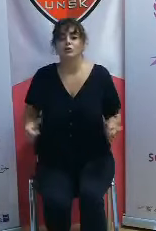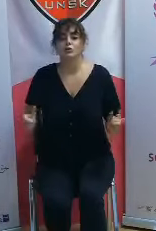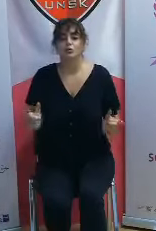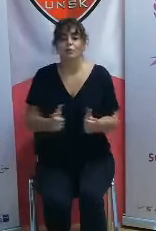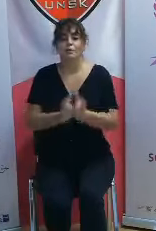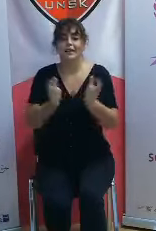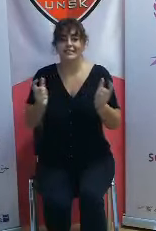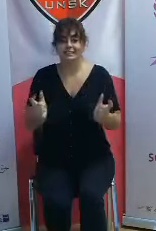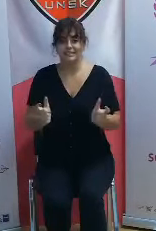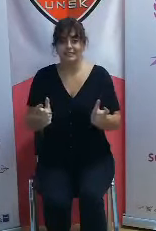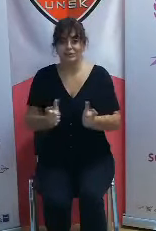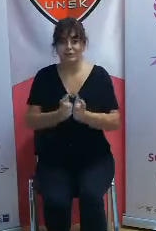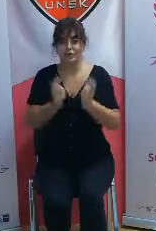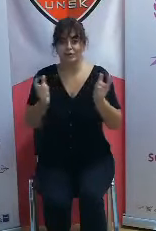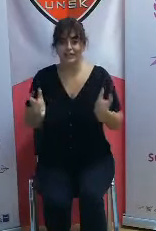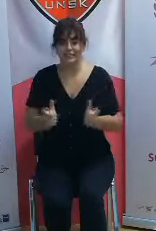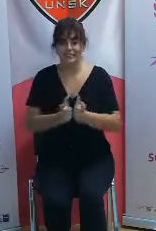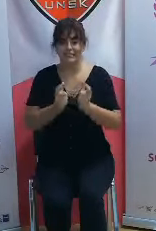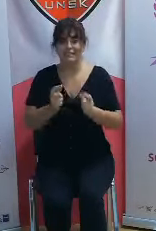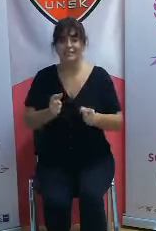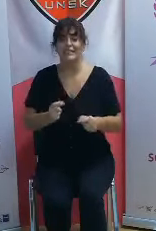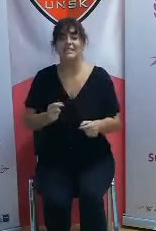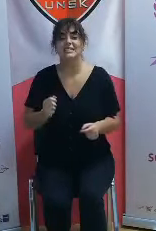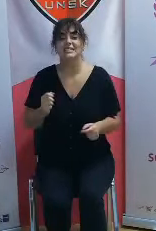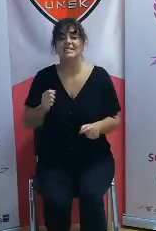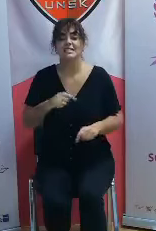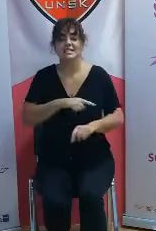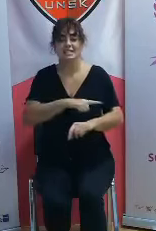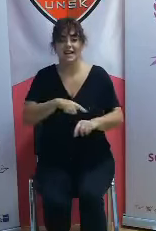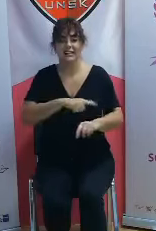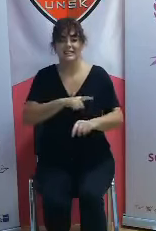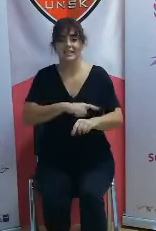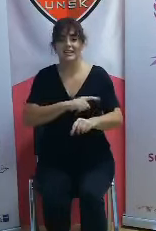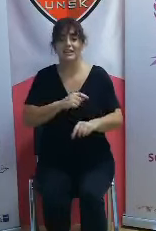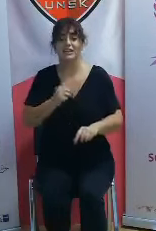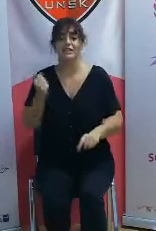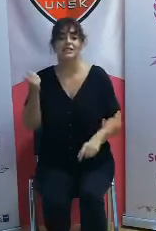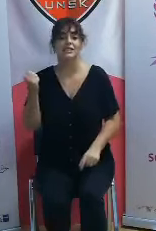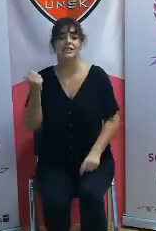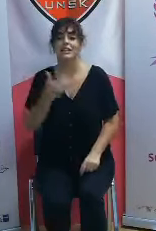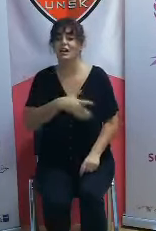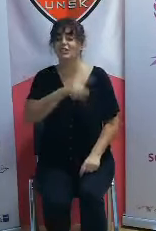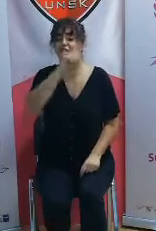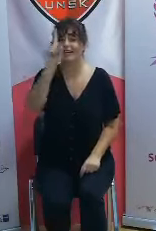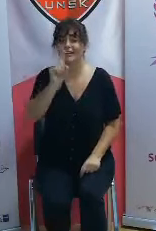Toplantı. Toplantı. Toplantı. Saat. Kaçta?